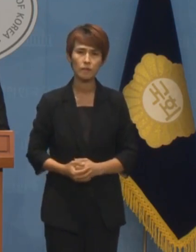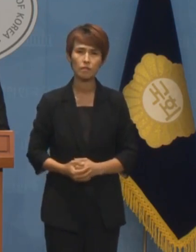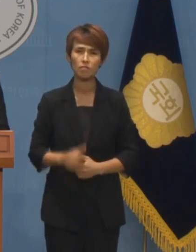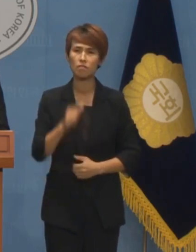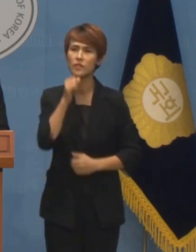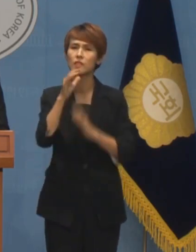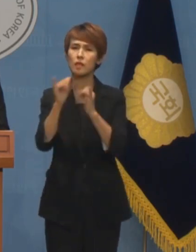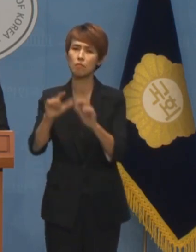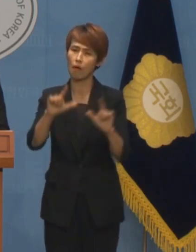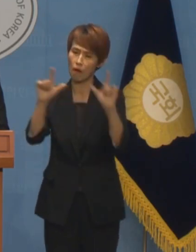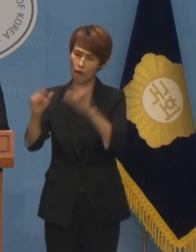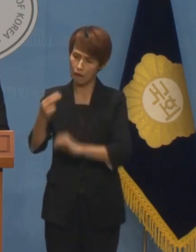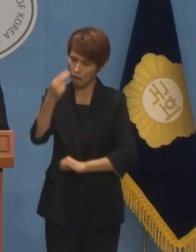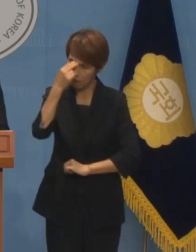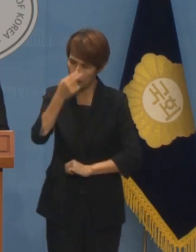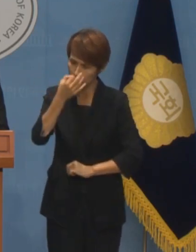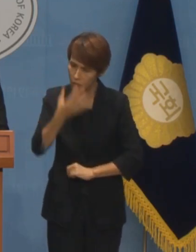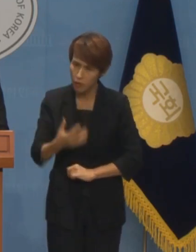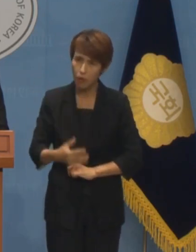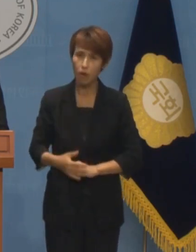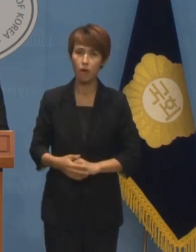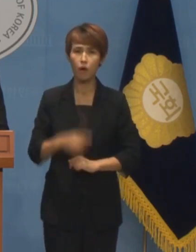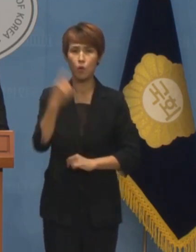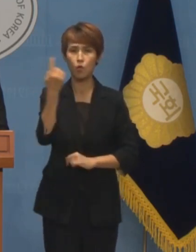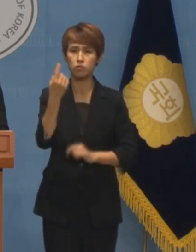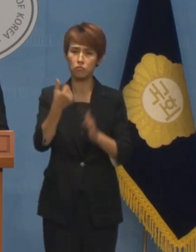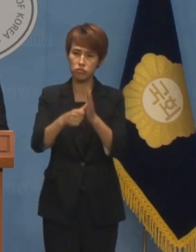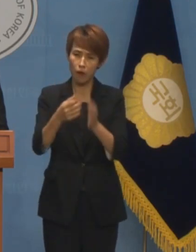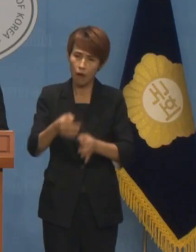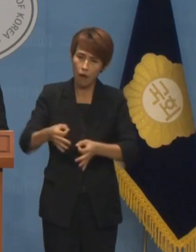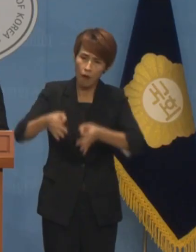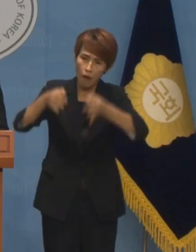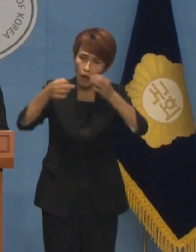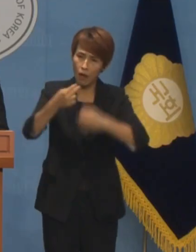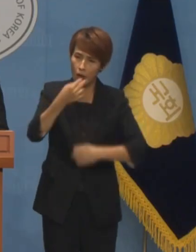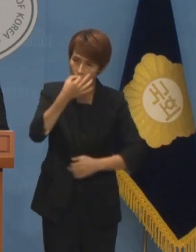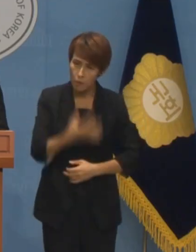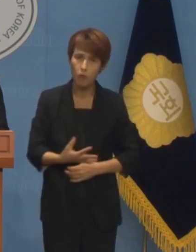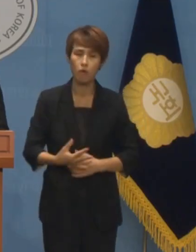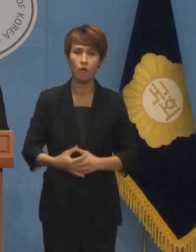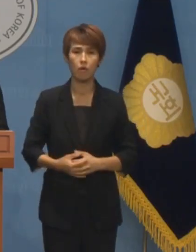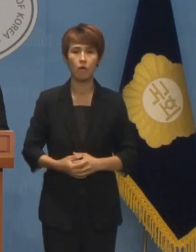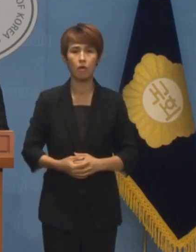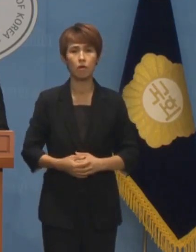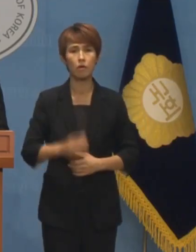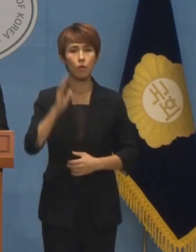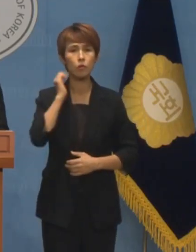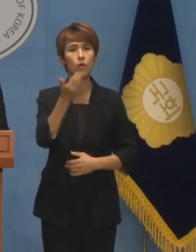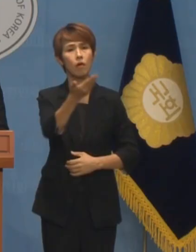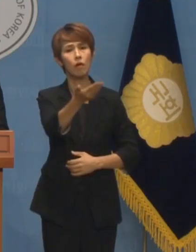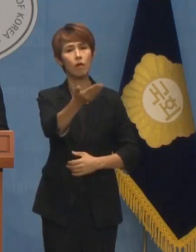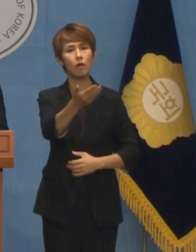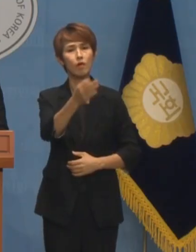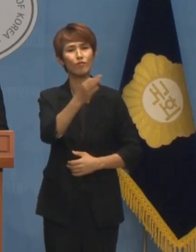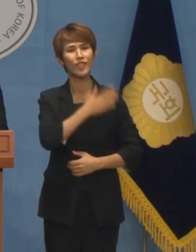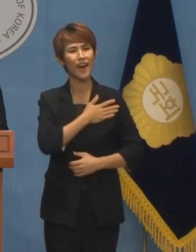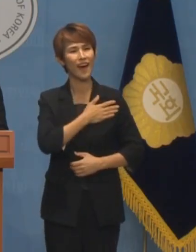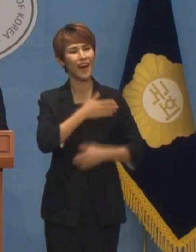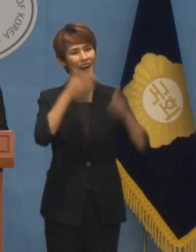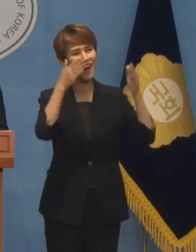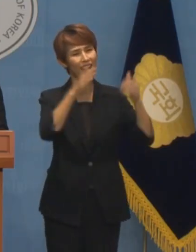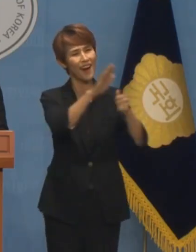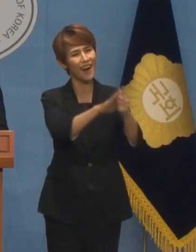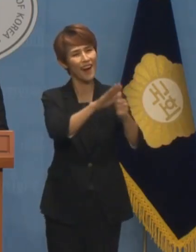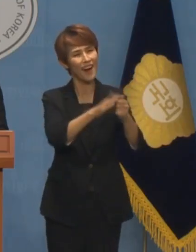서민들은 가뜩이나 어려운 살림에 각종 공공요금마저 올라 하루하루가 힘든데 대통령은 부자들만 쳐다보고 있으니 기가